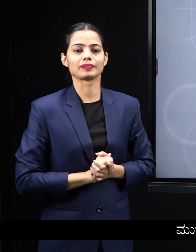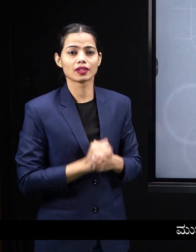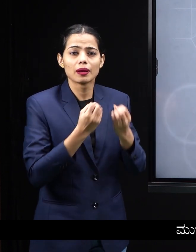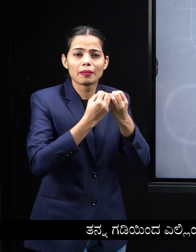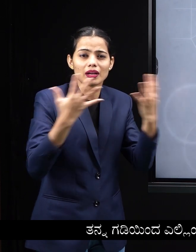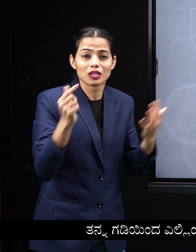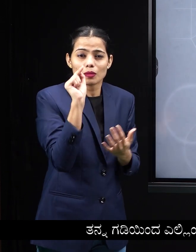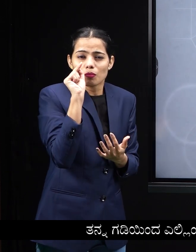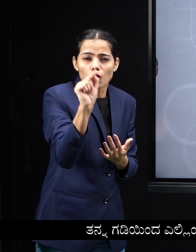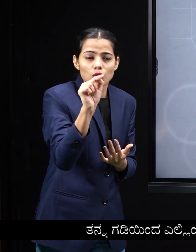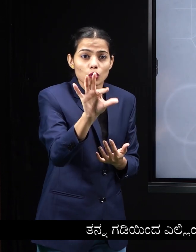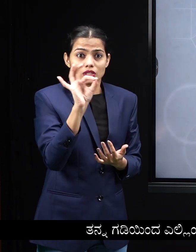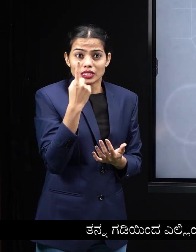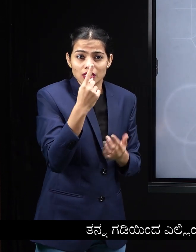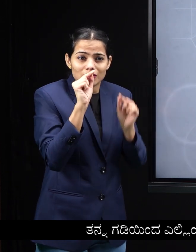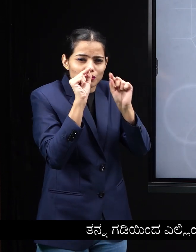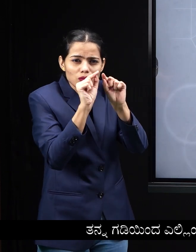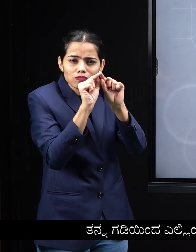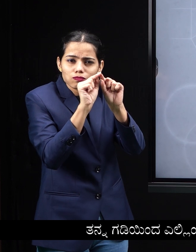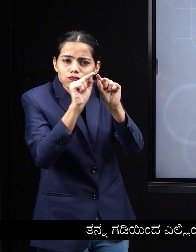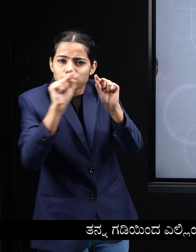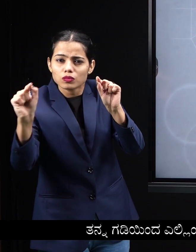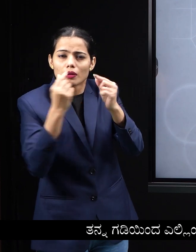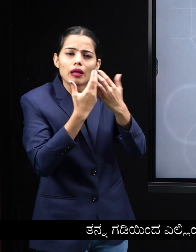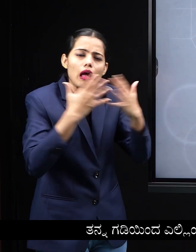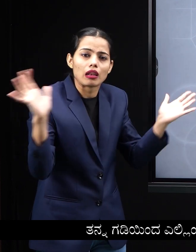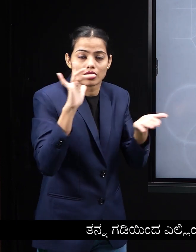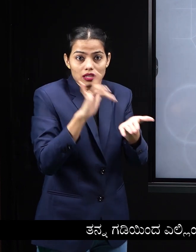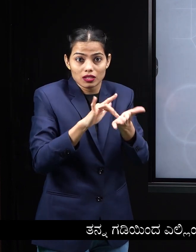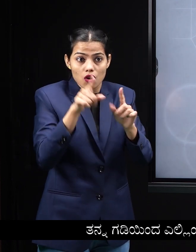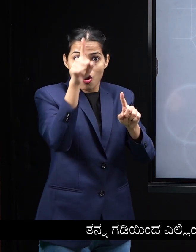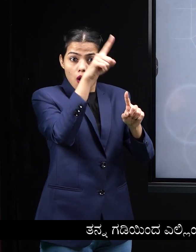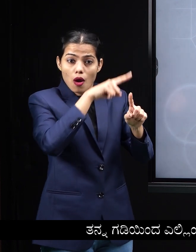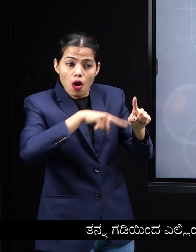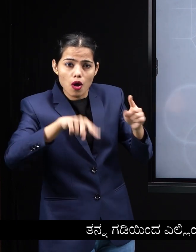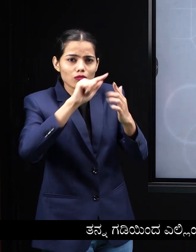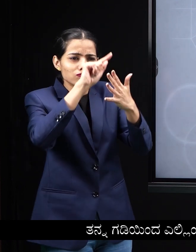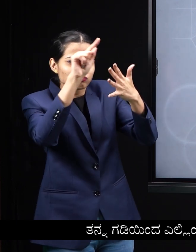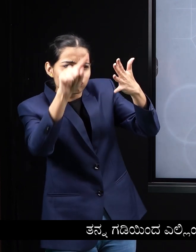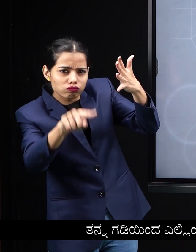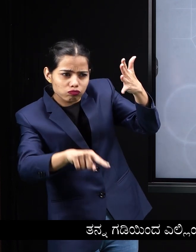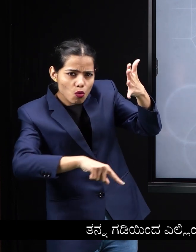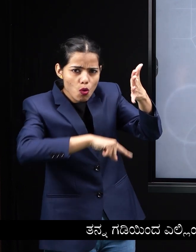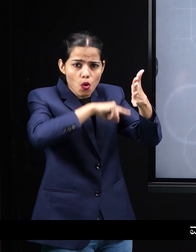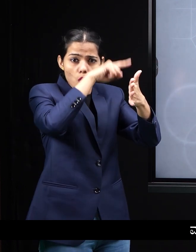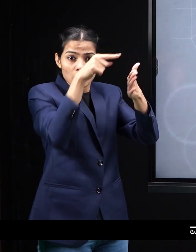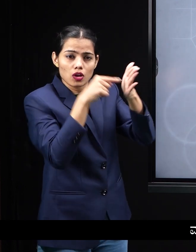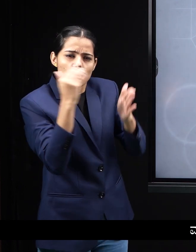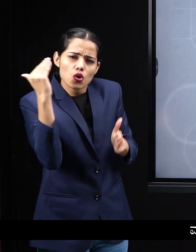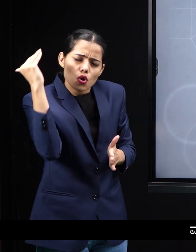ತನ್ನ ಗಡಿಯಿಂದ ಎಲ್ಲಿಂದಾದರೂ ಸಮಾನ ದೂರದಲ್ಲಿರುವ ಯಾವುದೇ ಬಿಂದುವನ್ನು ವೃತ್ತದ ಕೇಂದ್ರ